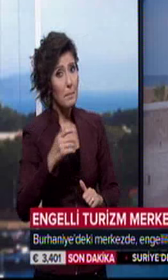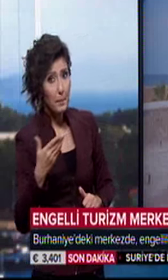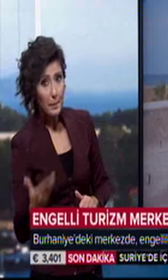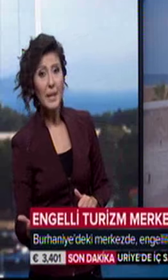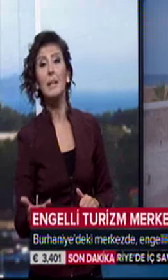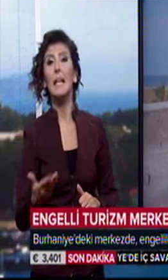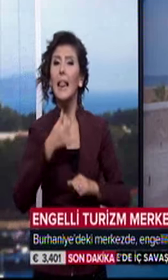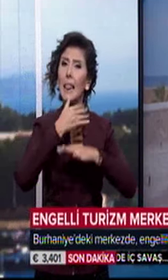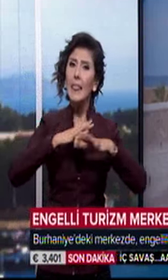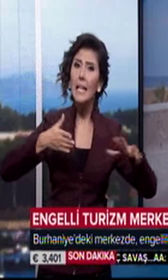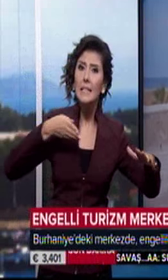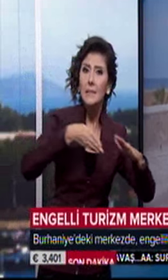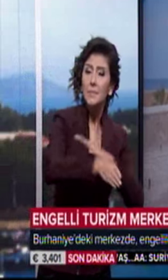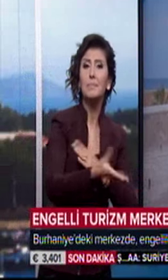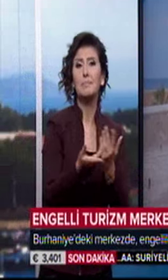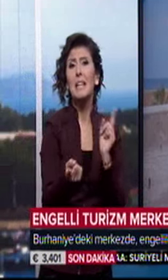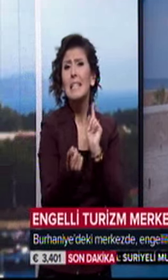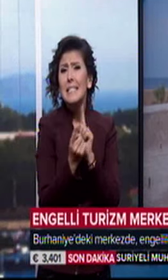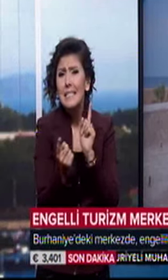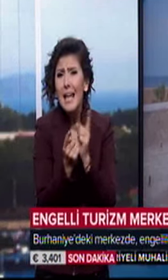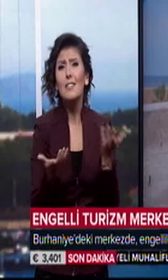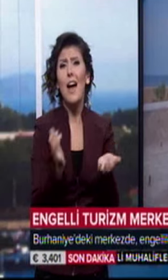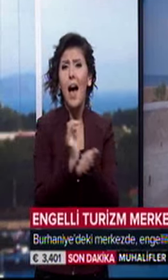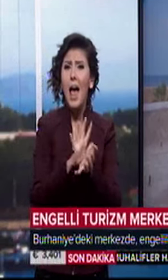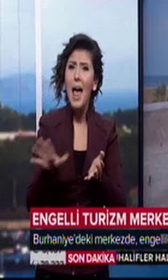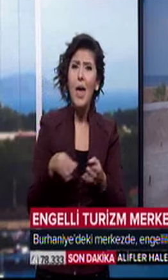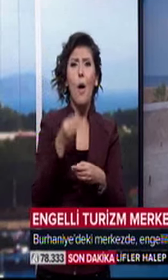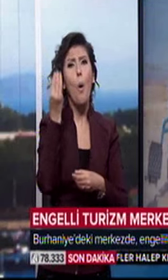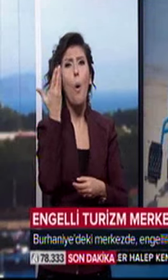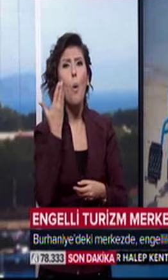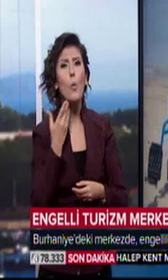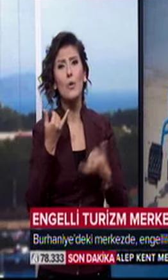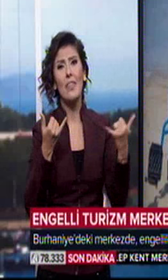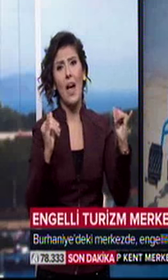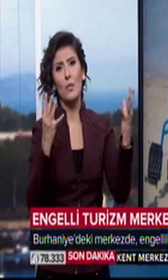istediği şekilde denize girebilecek. Kısaca ailesiyle hoş bir tatil geçirecek.